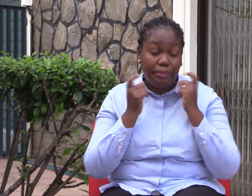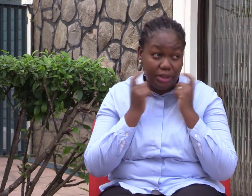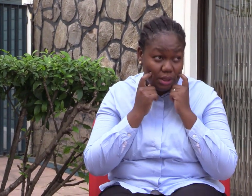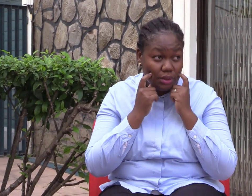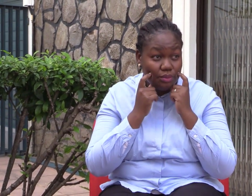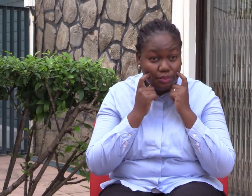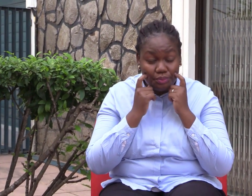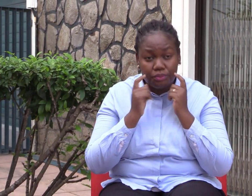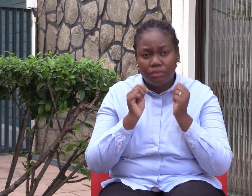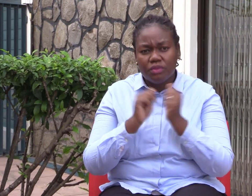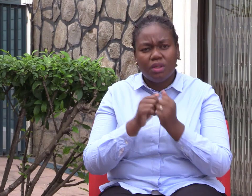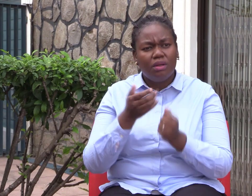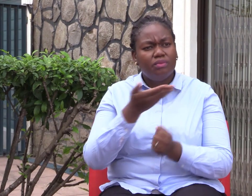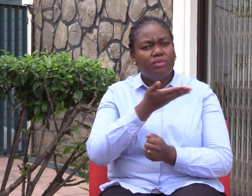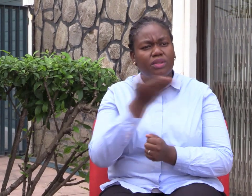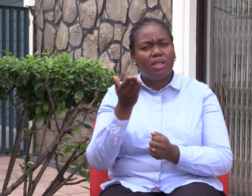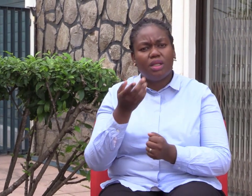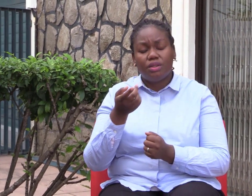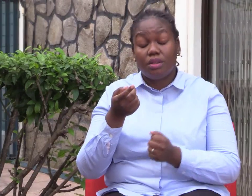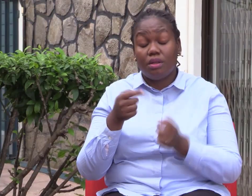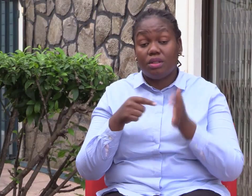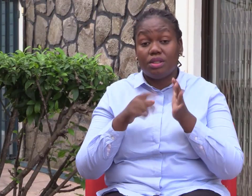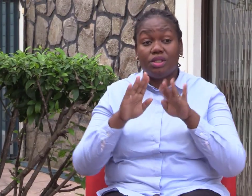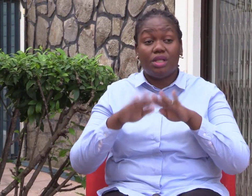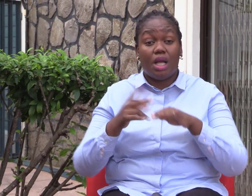todas as mulheres aqui em Moçambique.